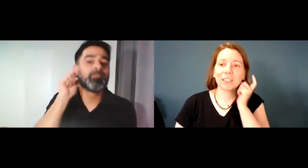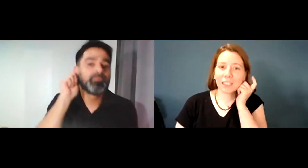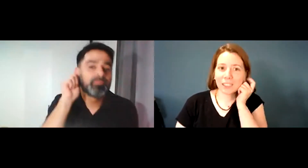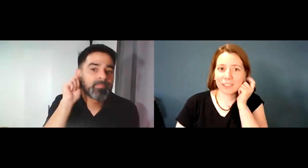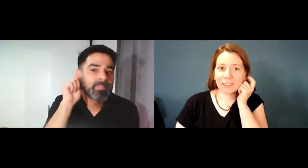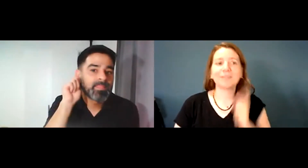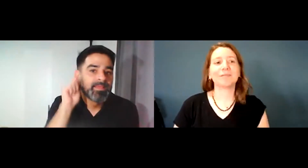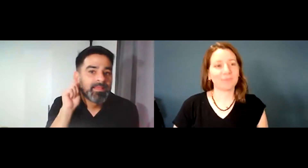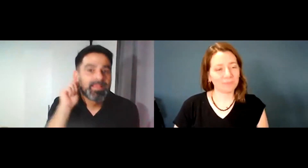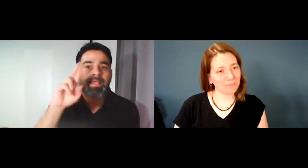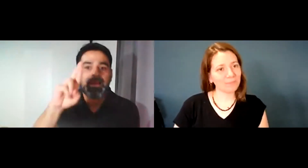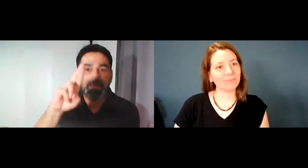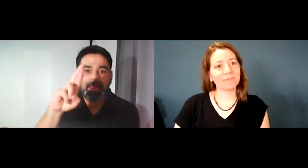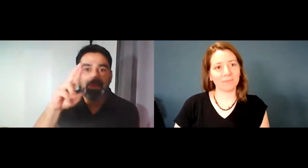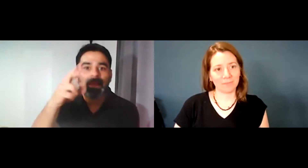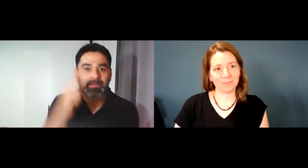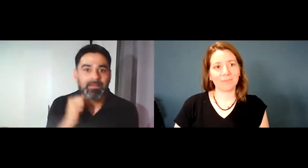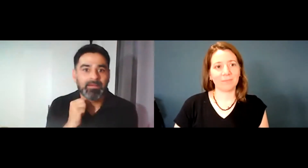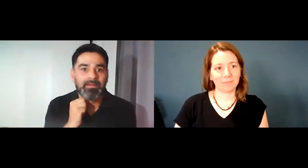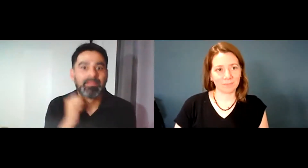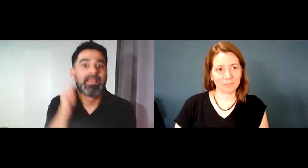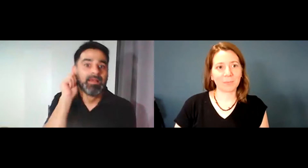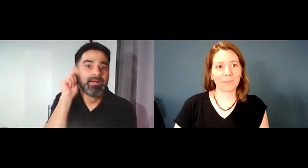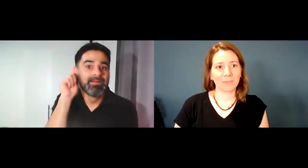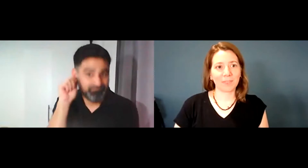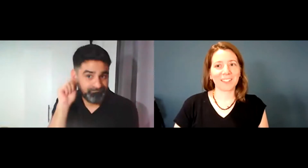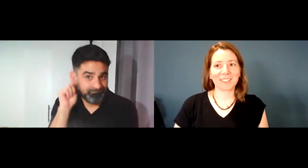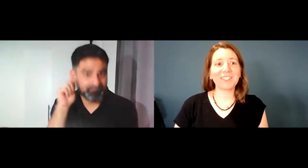Gracias. Anaí. Es como que nos están bautizando. Sí.